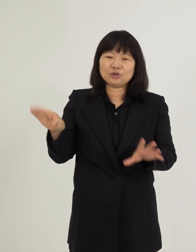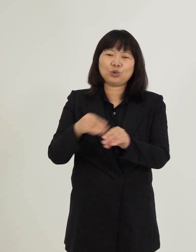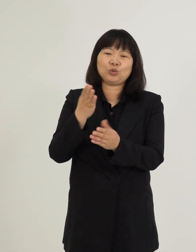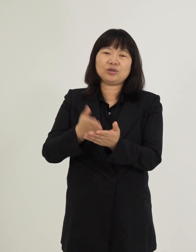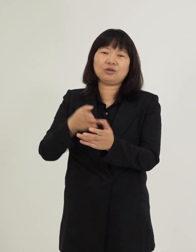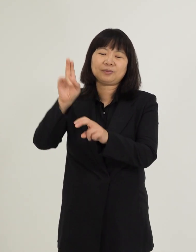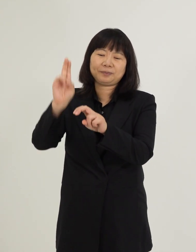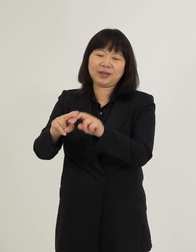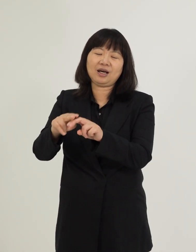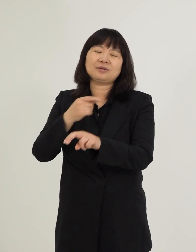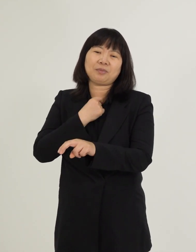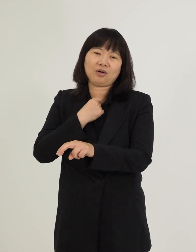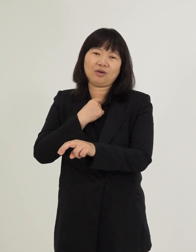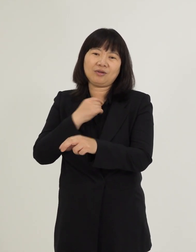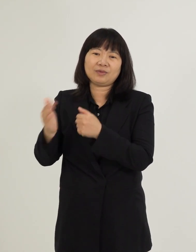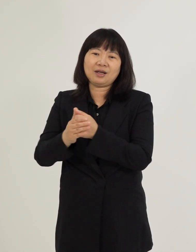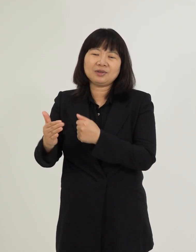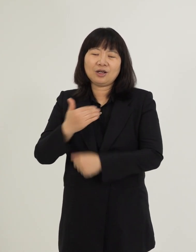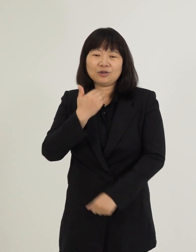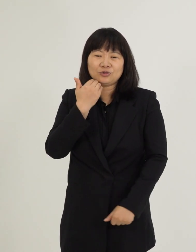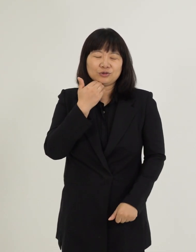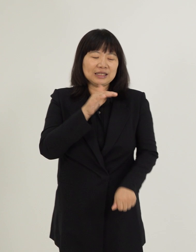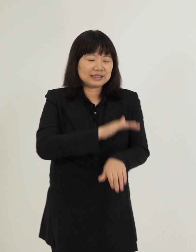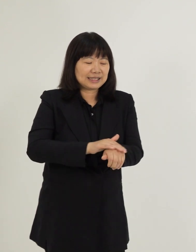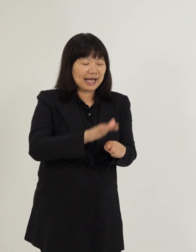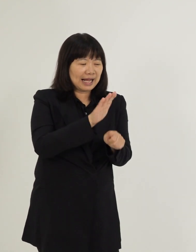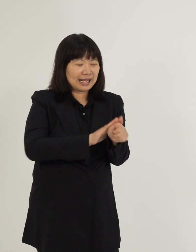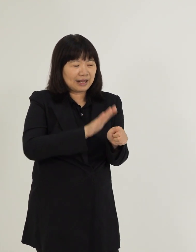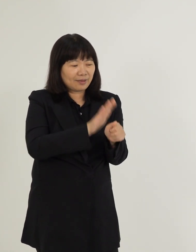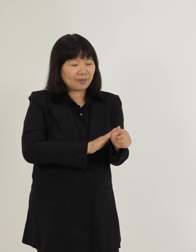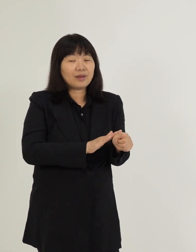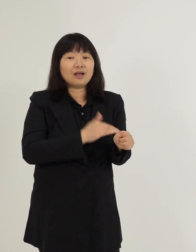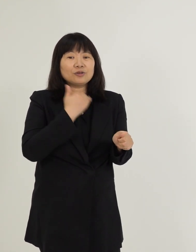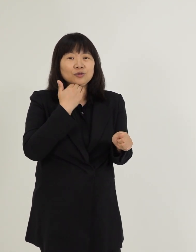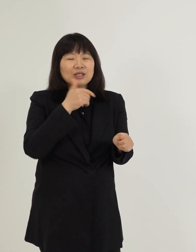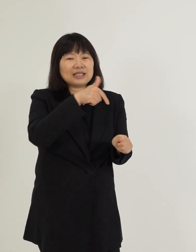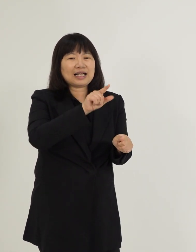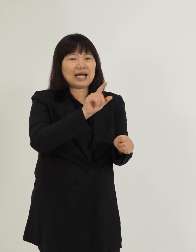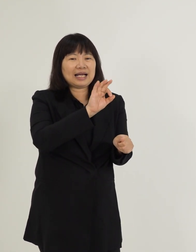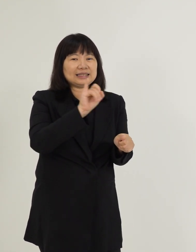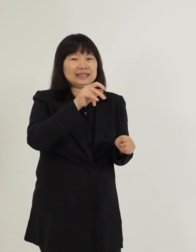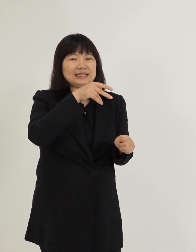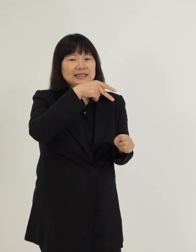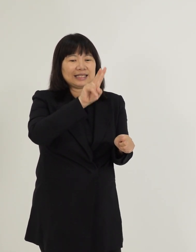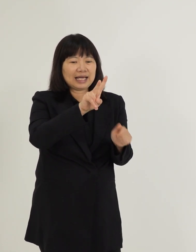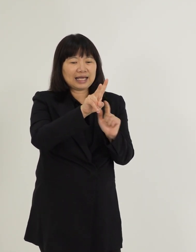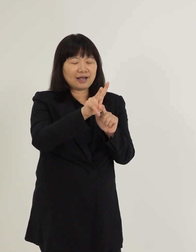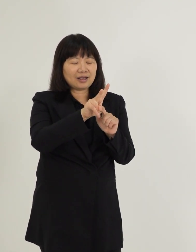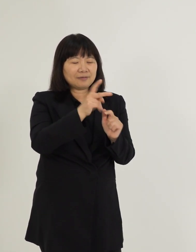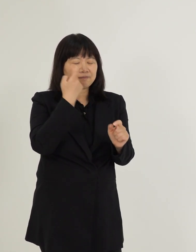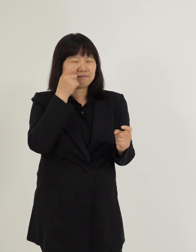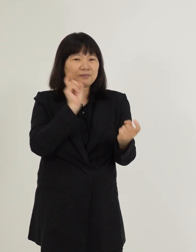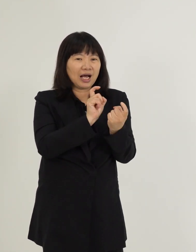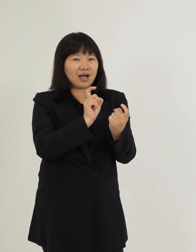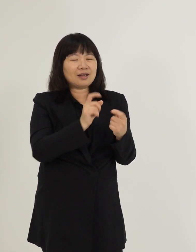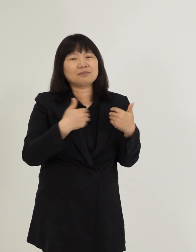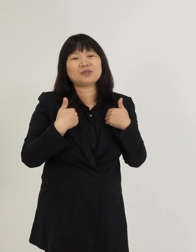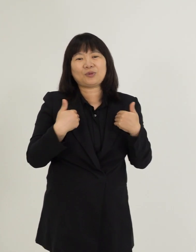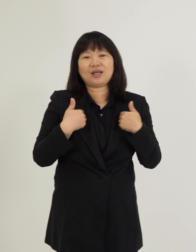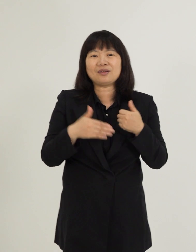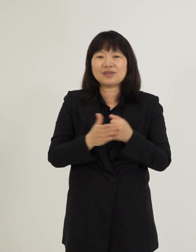될까요? 네, 가이사, 황제의 눈에 들어야 돼요. 그래서 그는